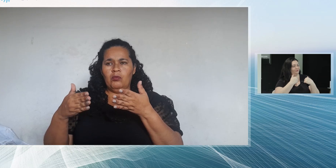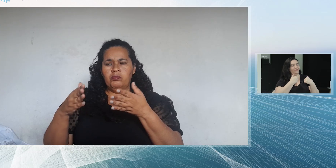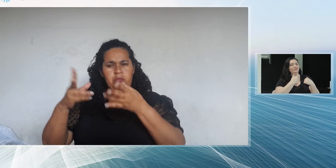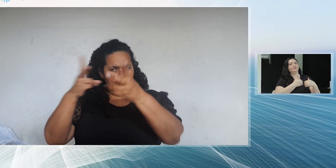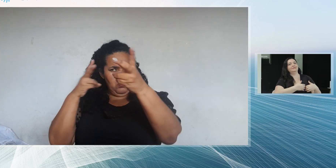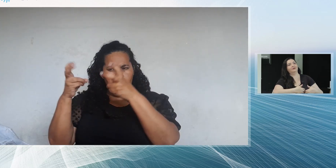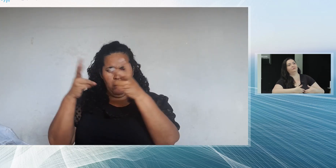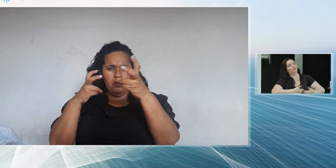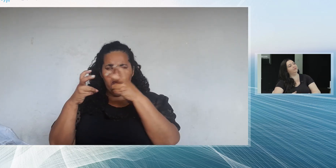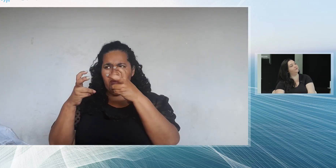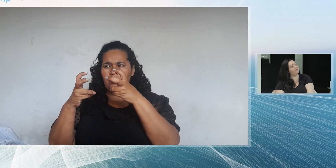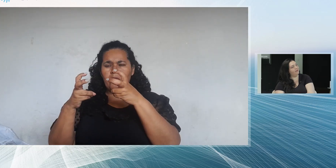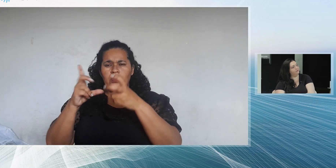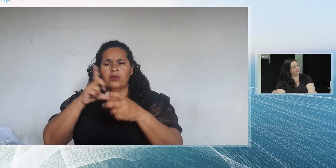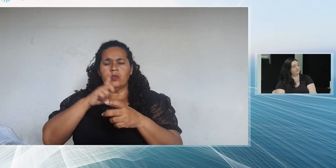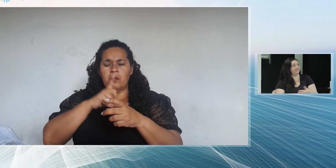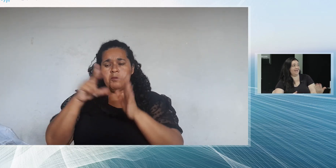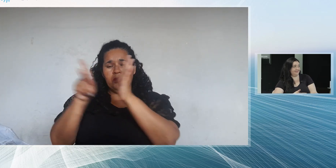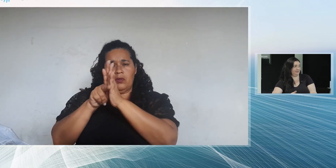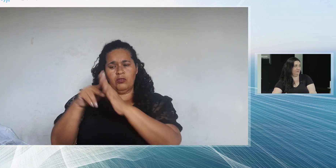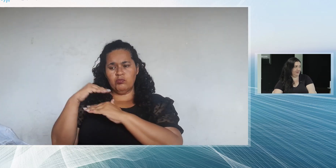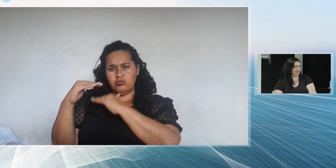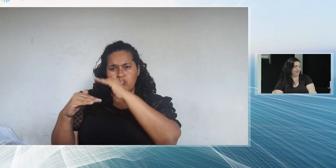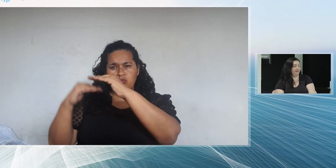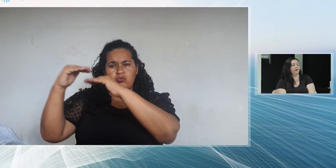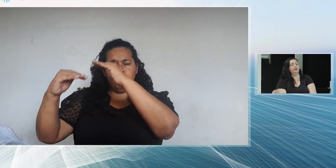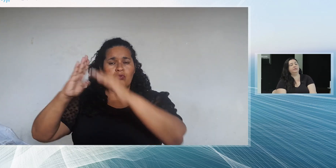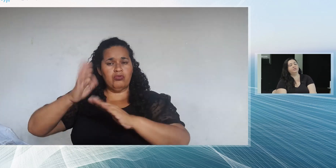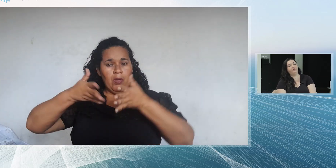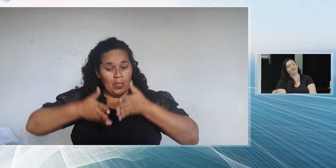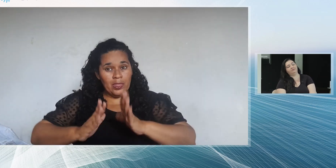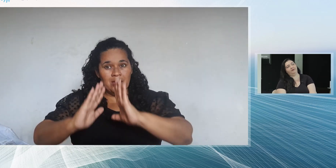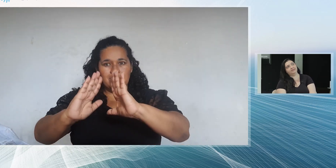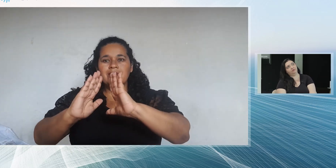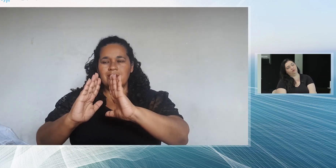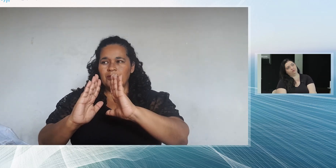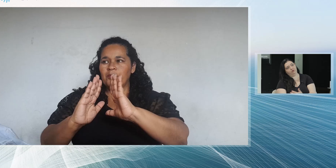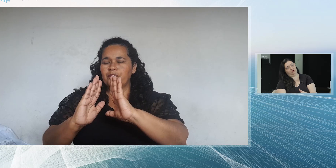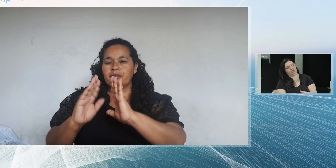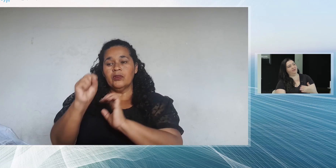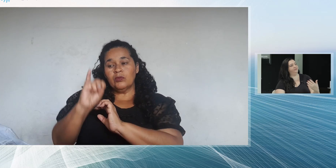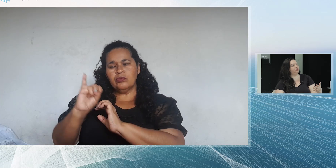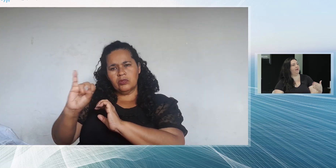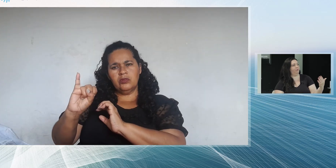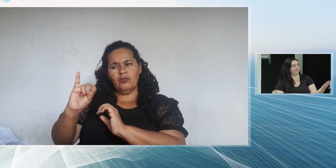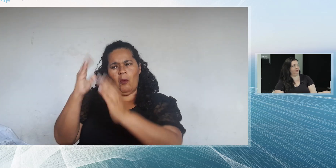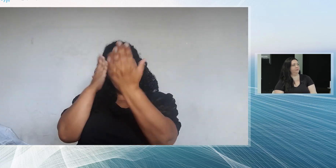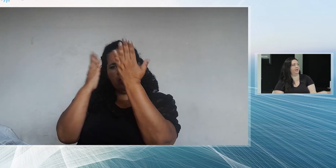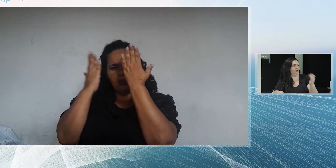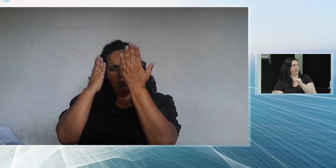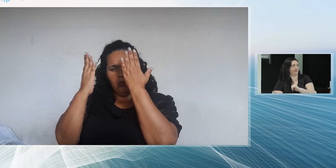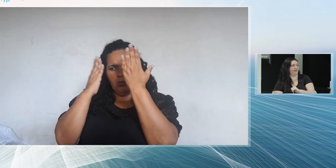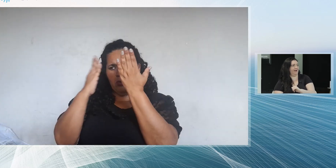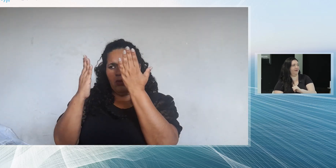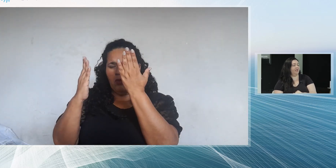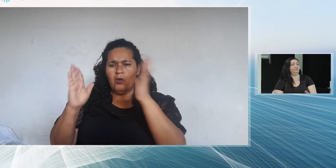no outro vídeo, são do desenvolvimento. Então, você nasce com eles, né? Então, se eu vou fazer uma avaliação neuropsicológica para investigar, por exemplo, o